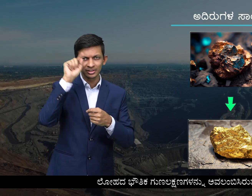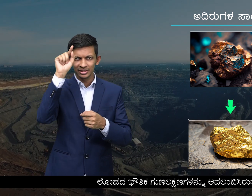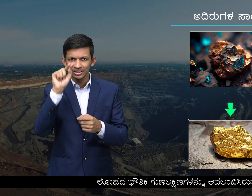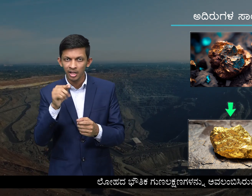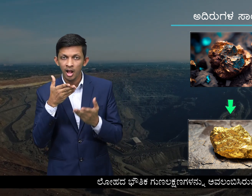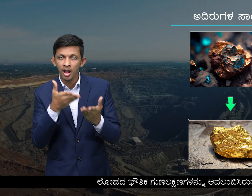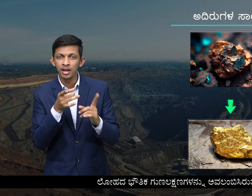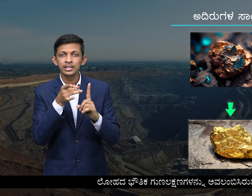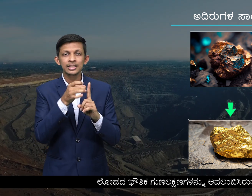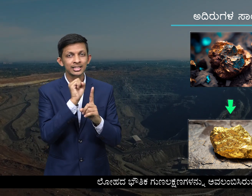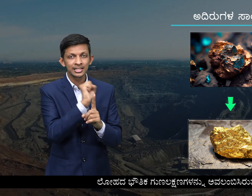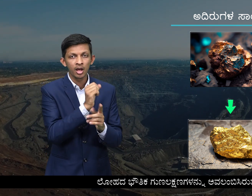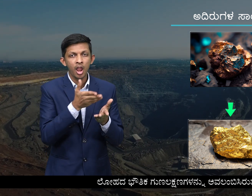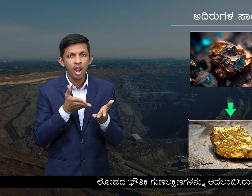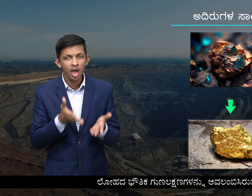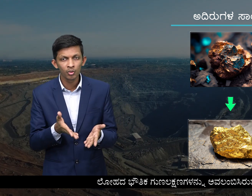ಅವಲಂಬಿಸಿರುತ್ತೆ.